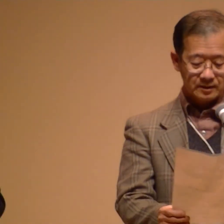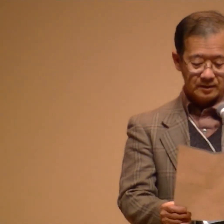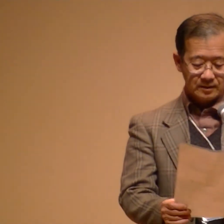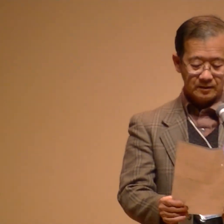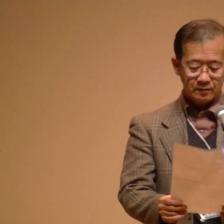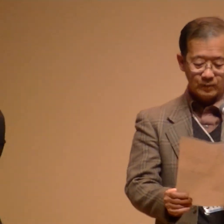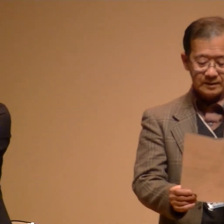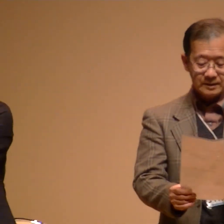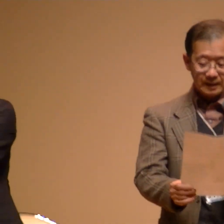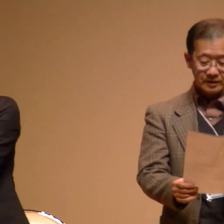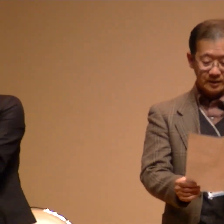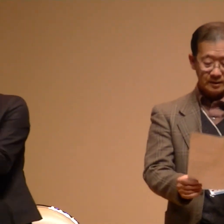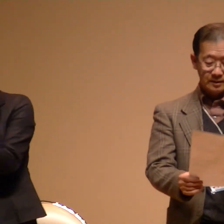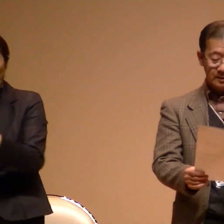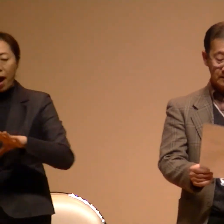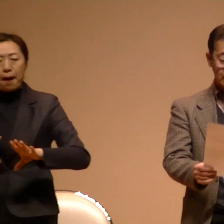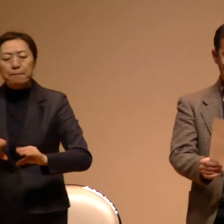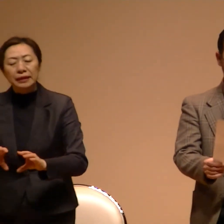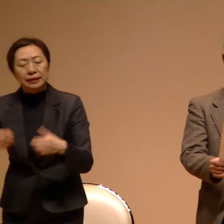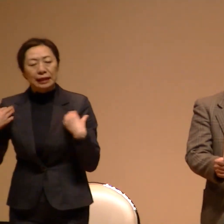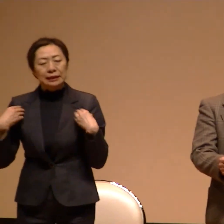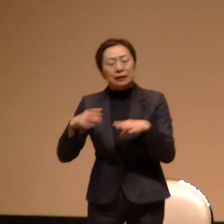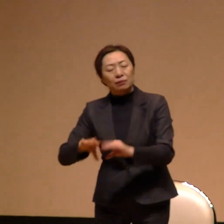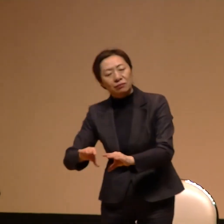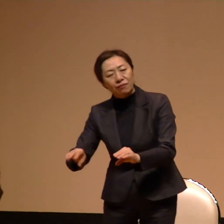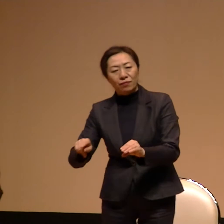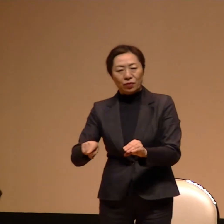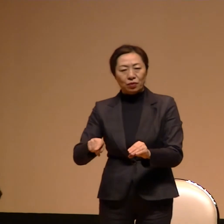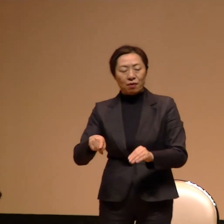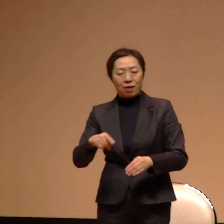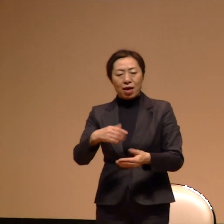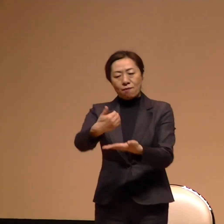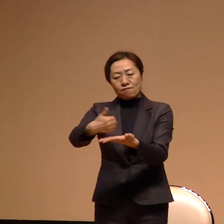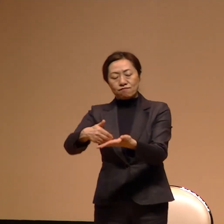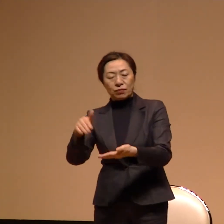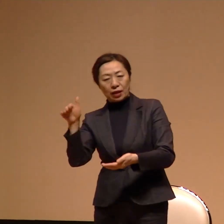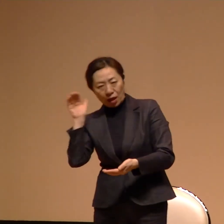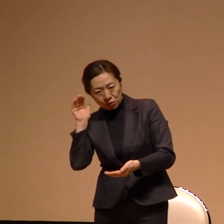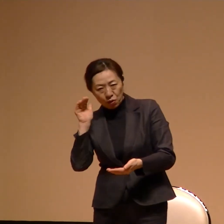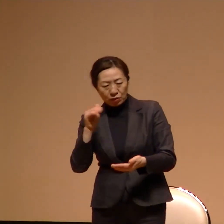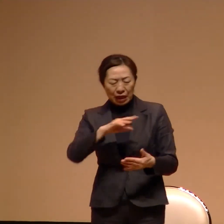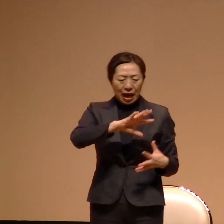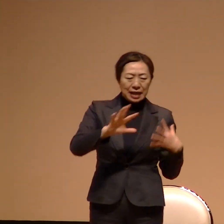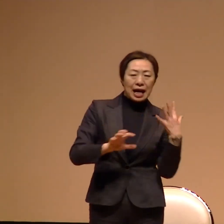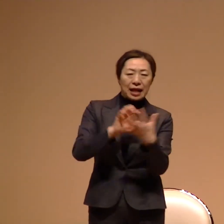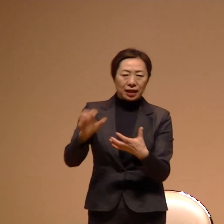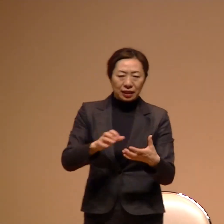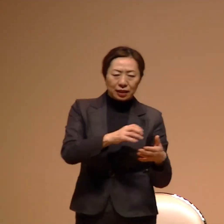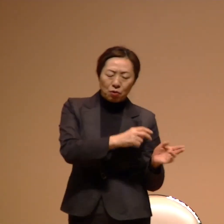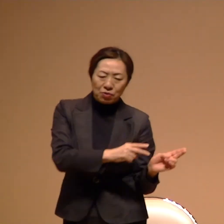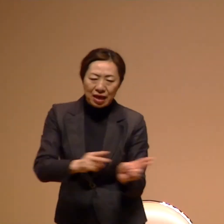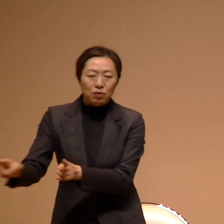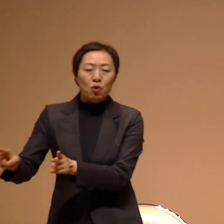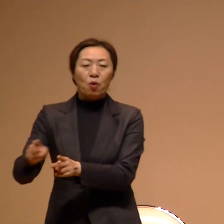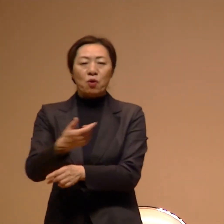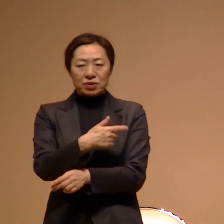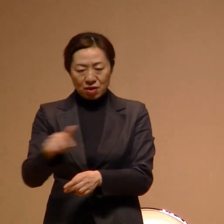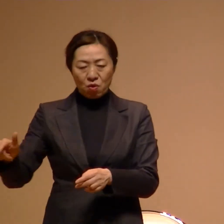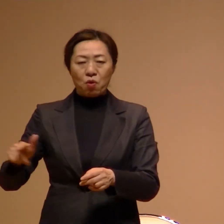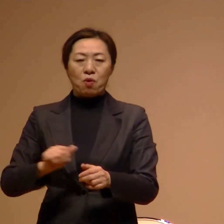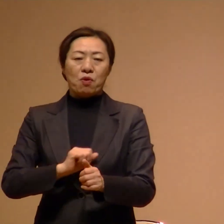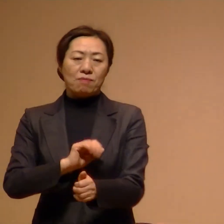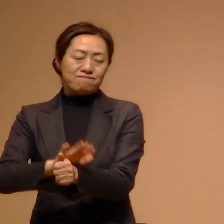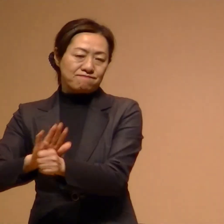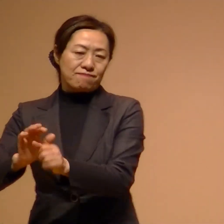し、マッサージ、傾聴、瓦礫の撤去と活動を続ける中で、千葉県